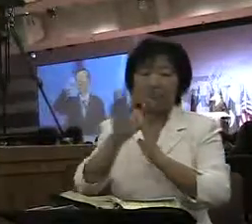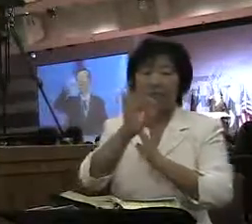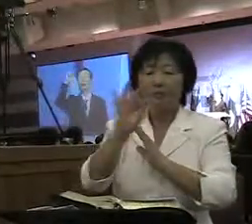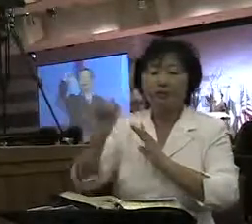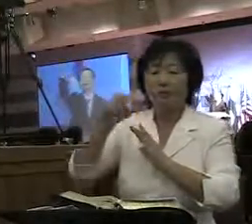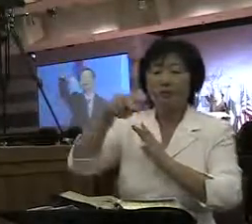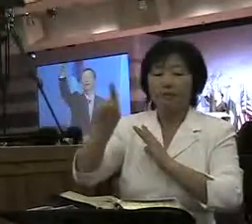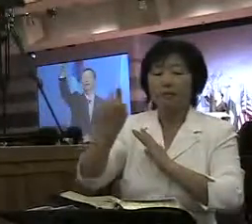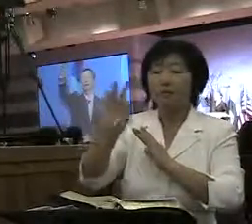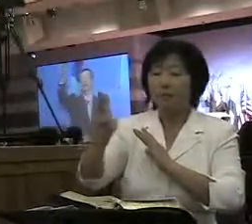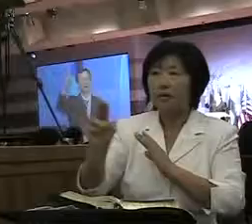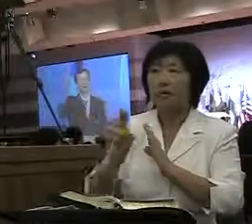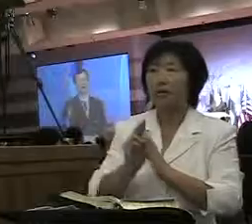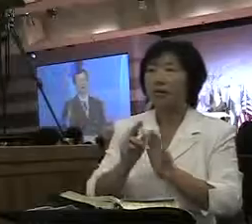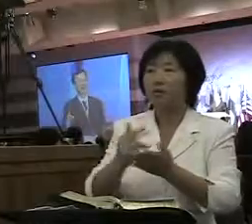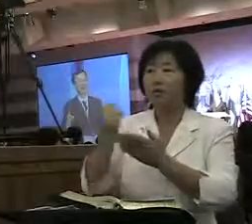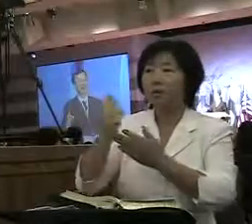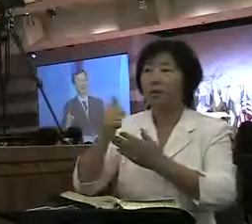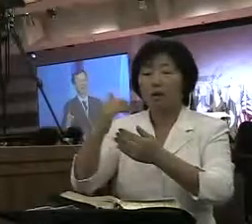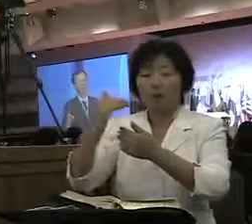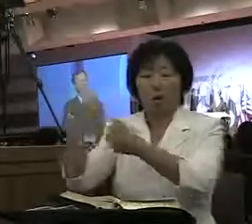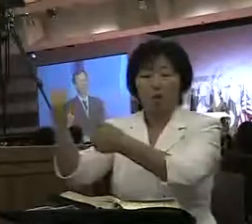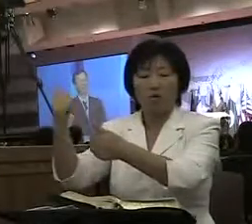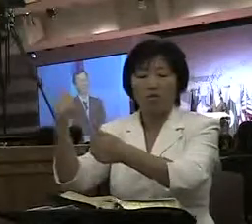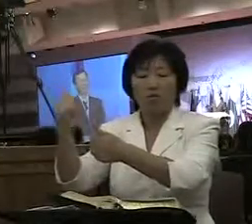이사야가 주님의 콜링을 듣습니다.